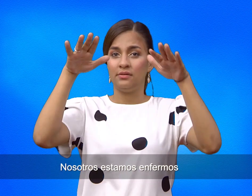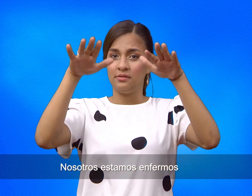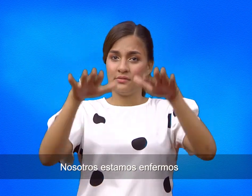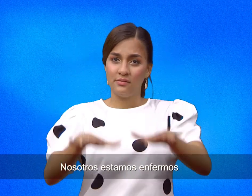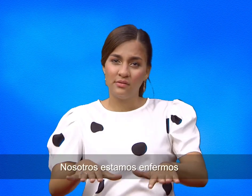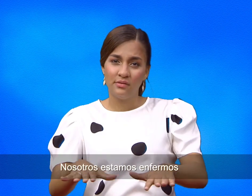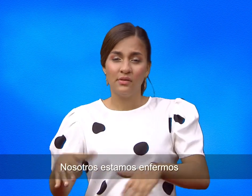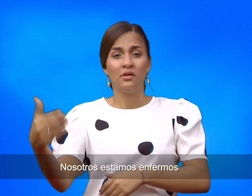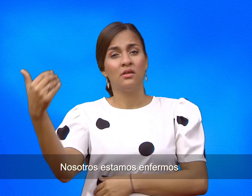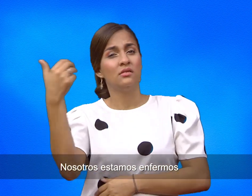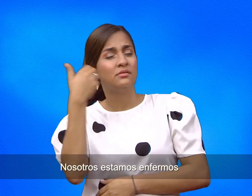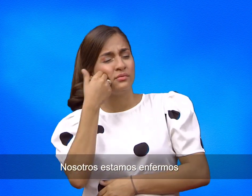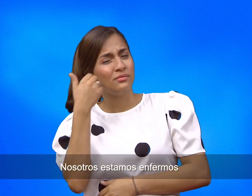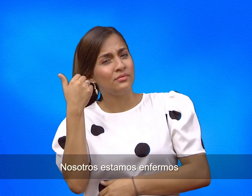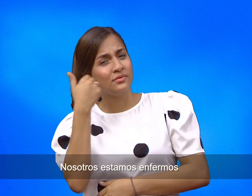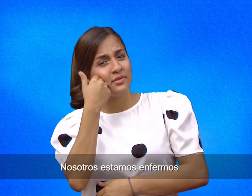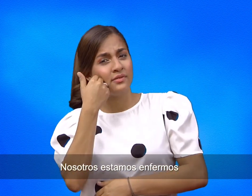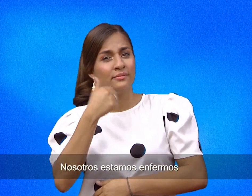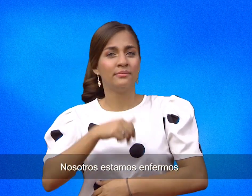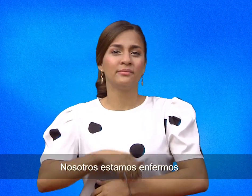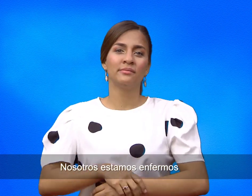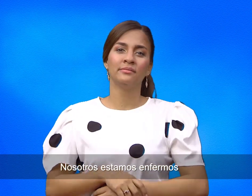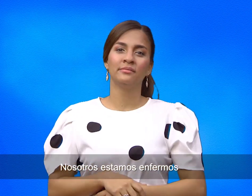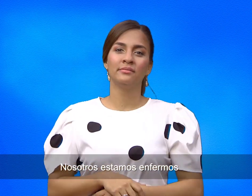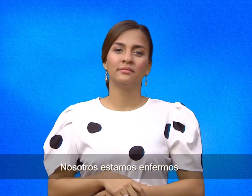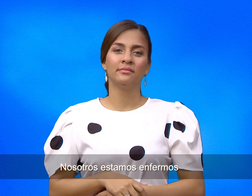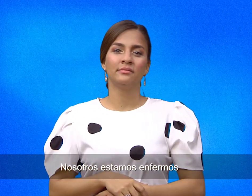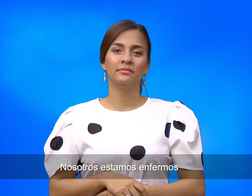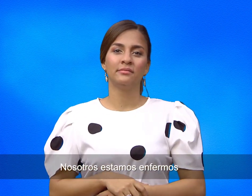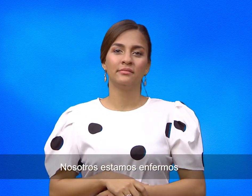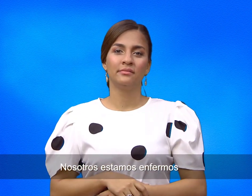Nosotros estamos enfermos.